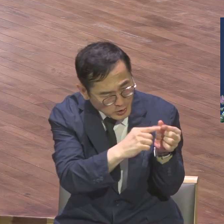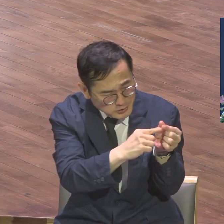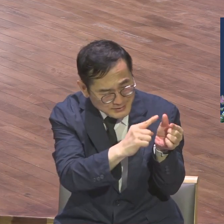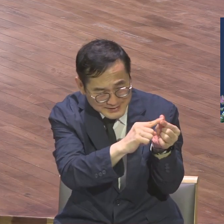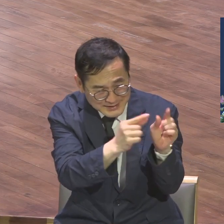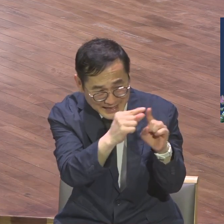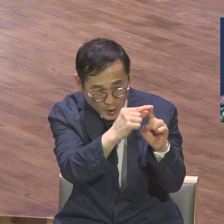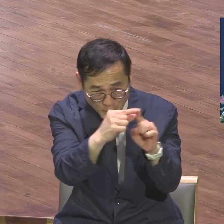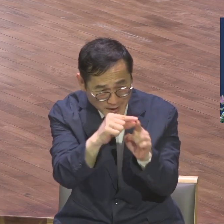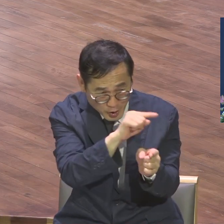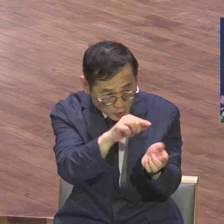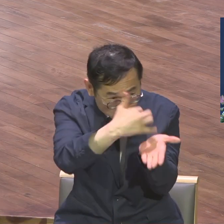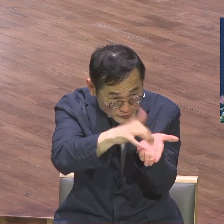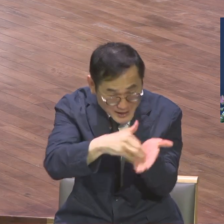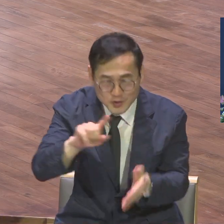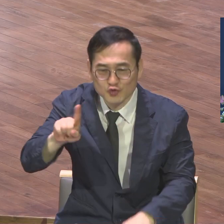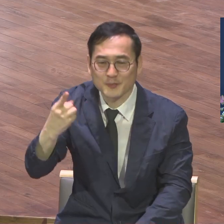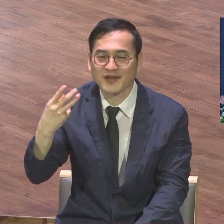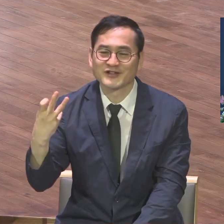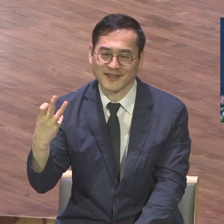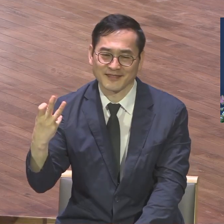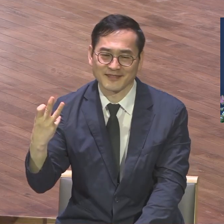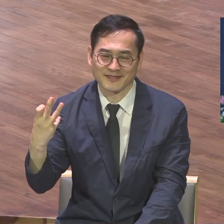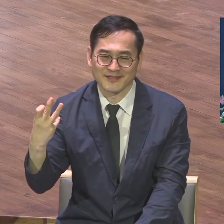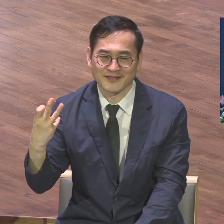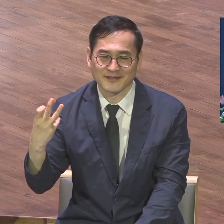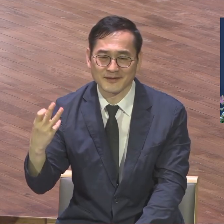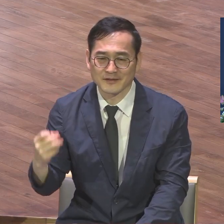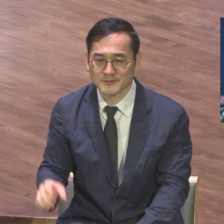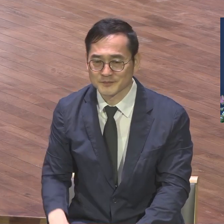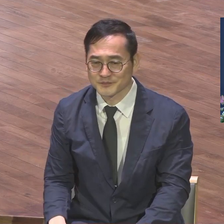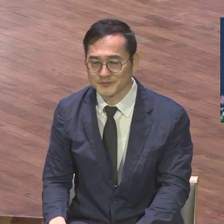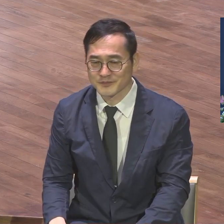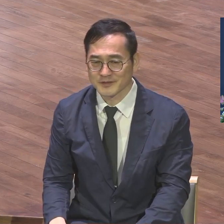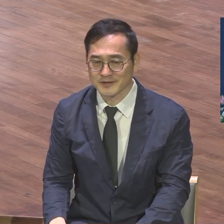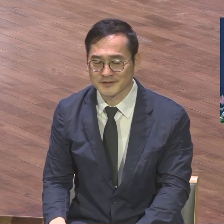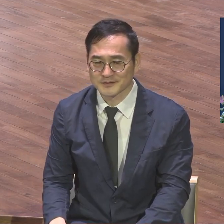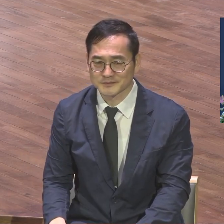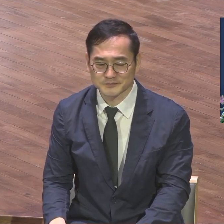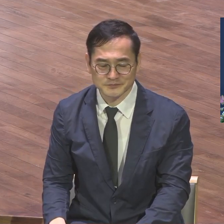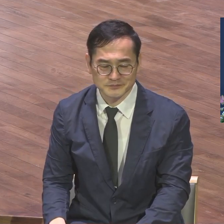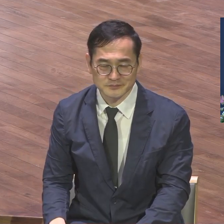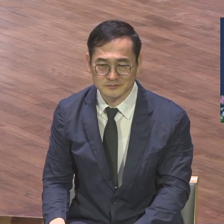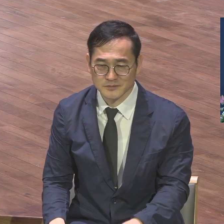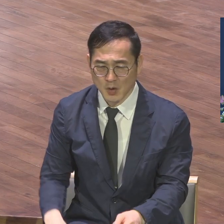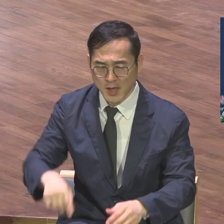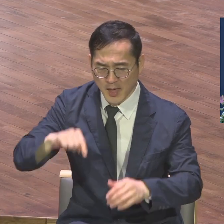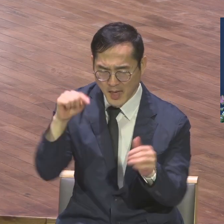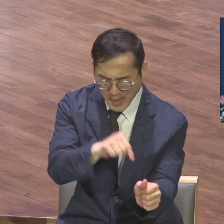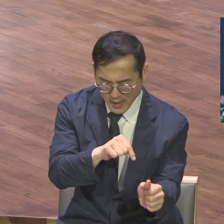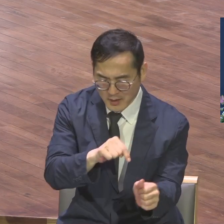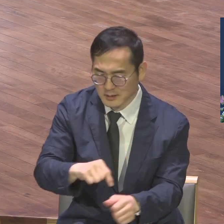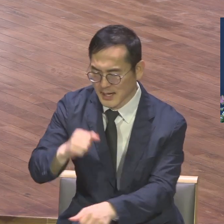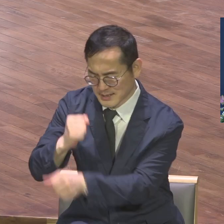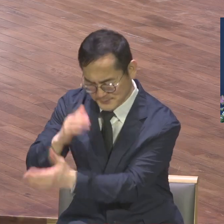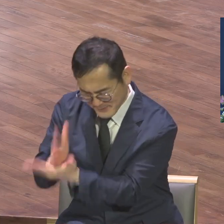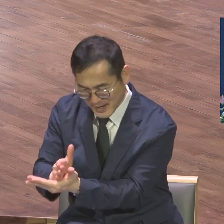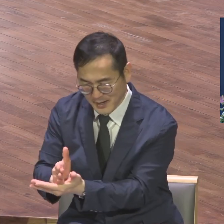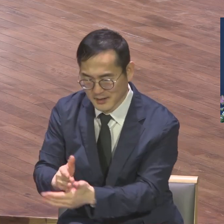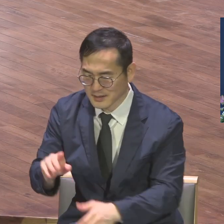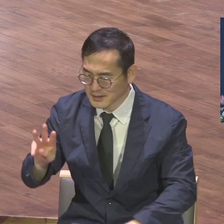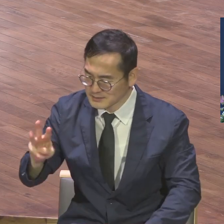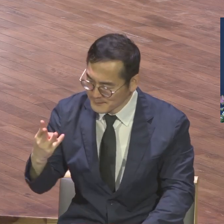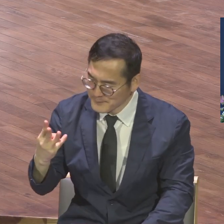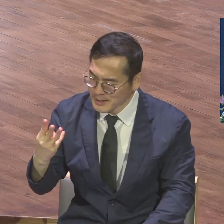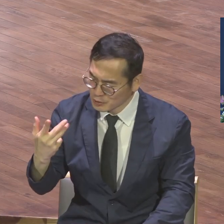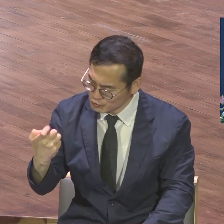248개의 하라라고 하는 적극적 계명과 365개의 하지 말라라는 소극적인 계명으로